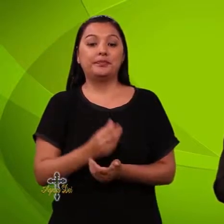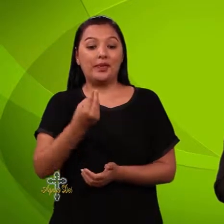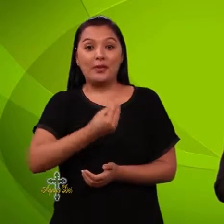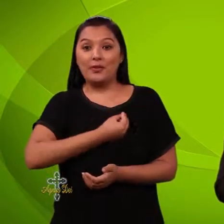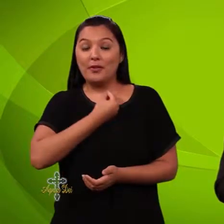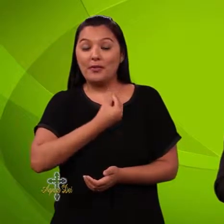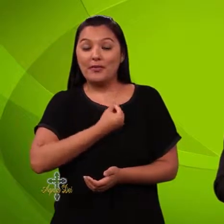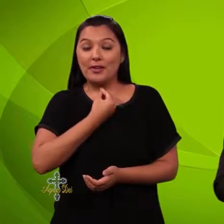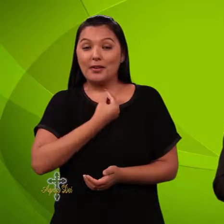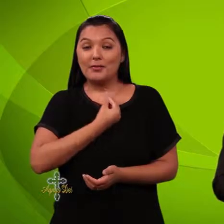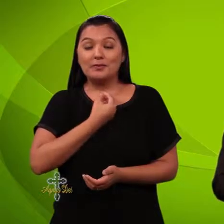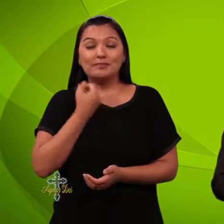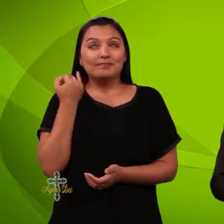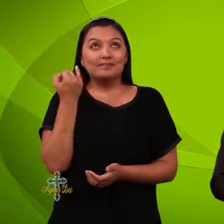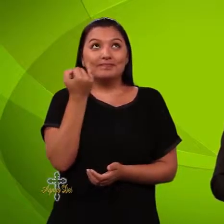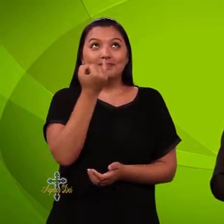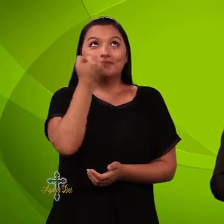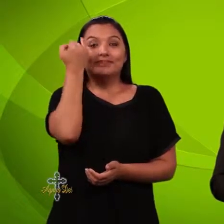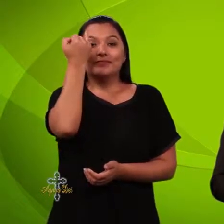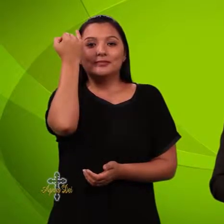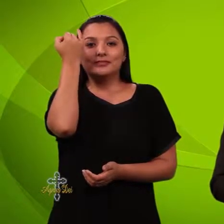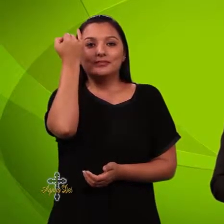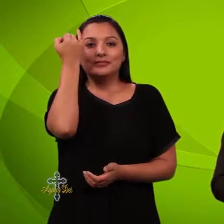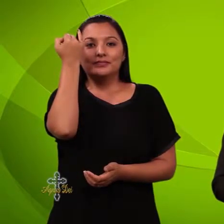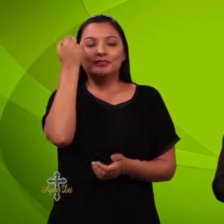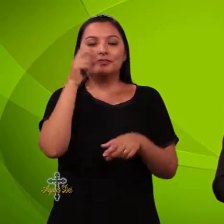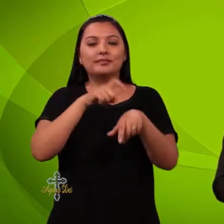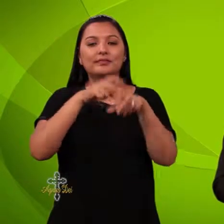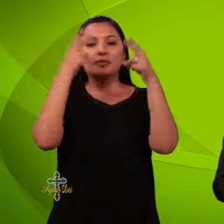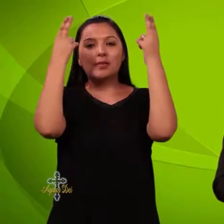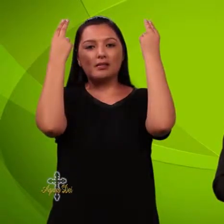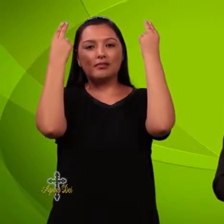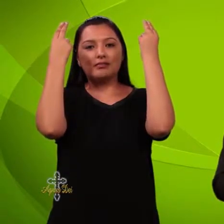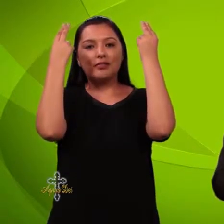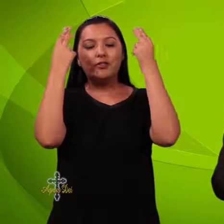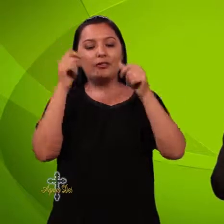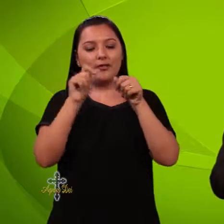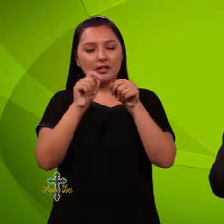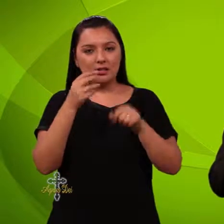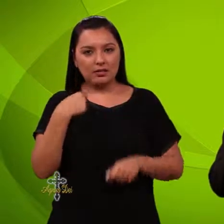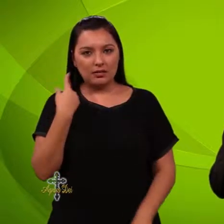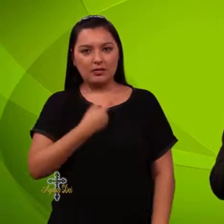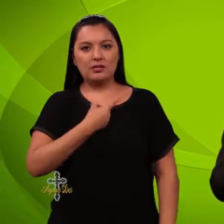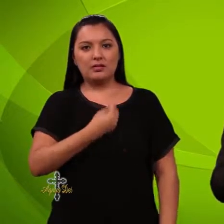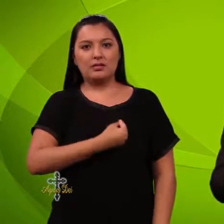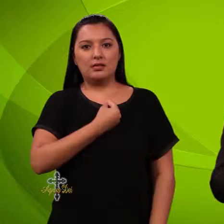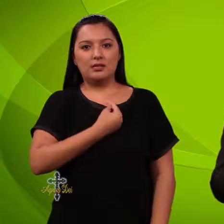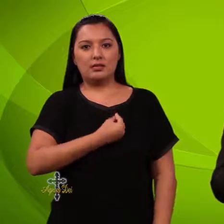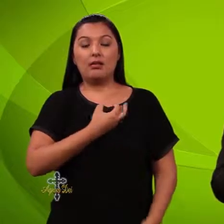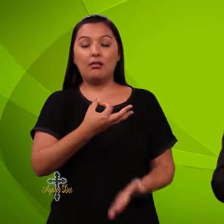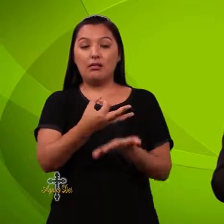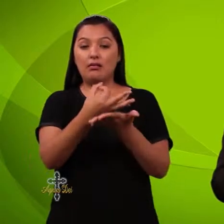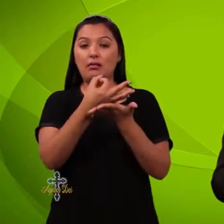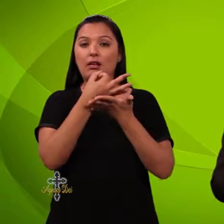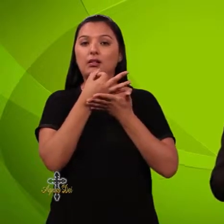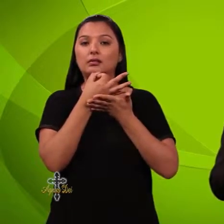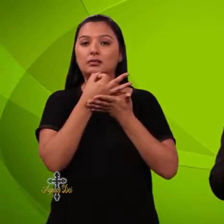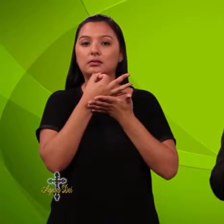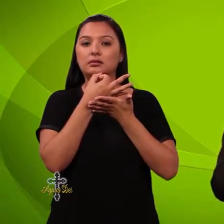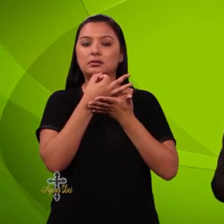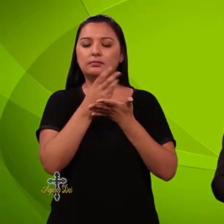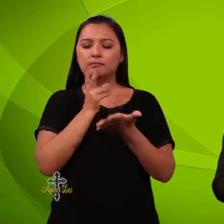às comunidades cristãs e à igreja inteira, a grande oportunidade de